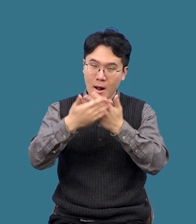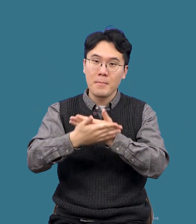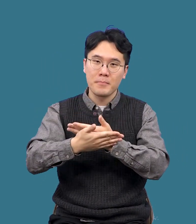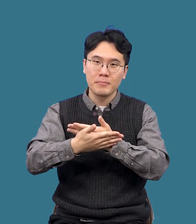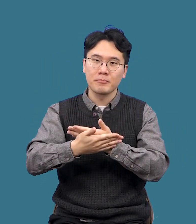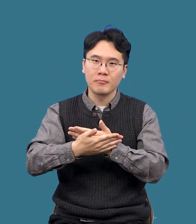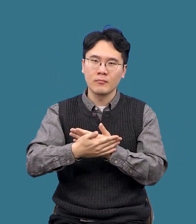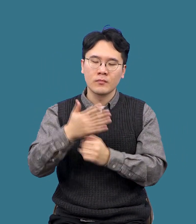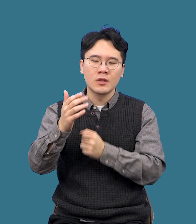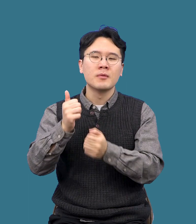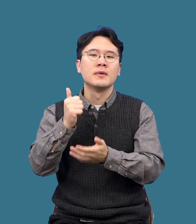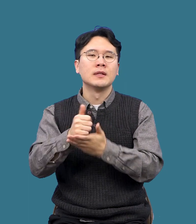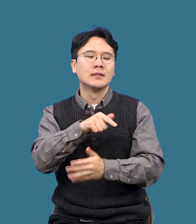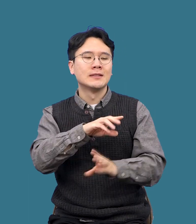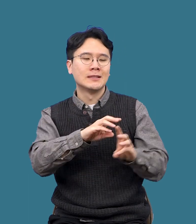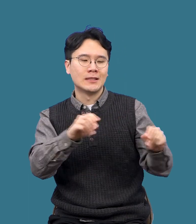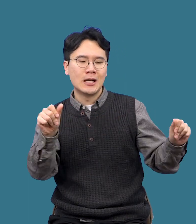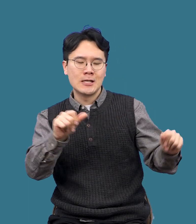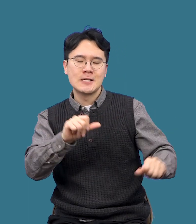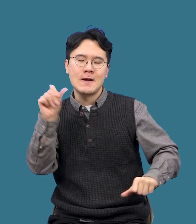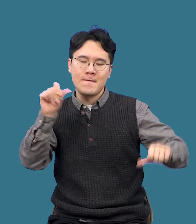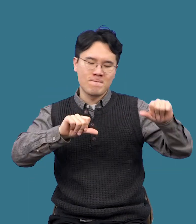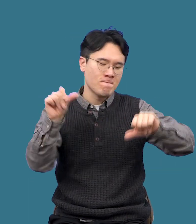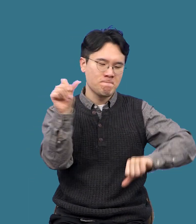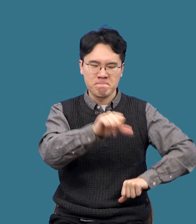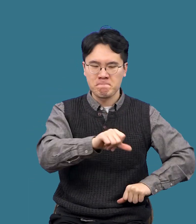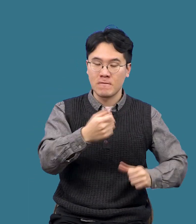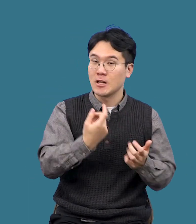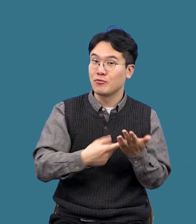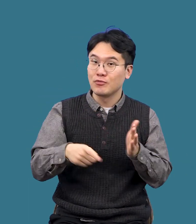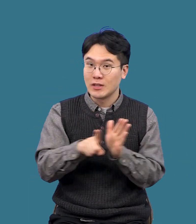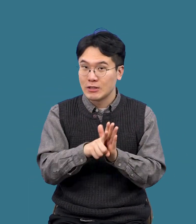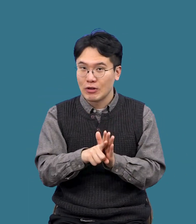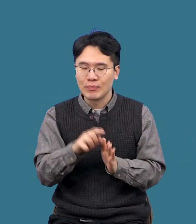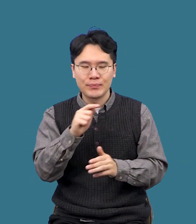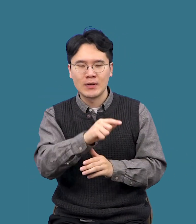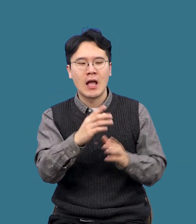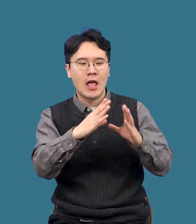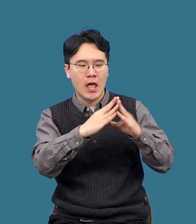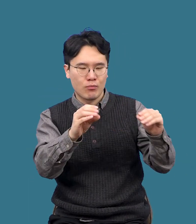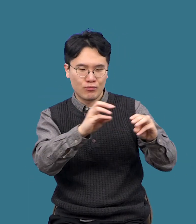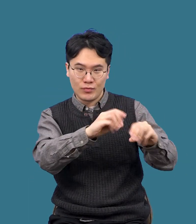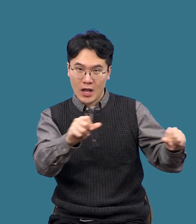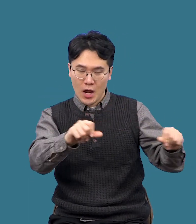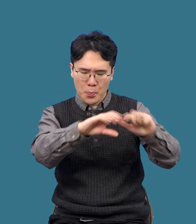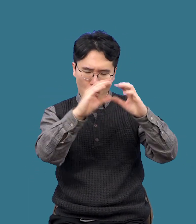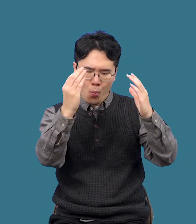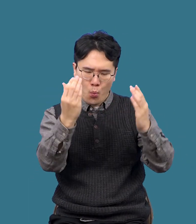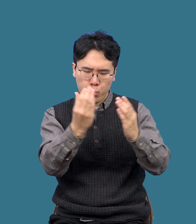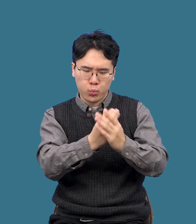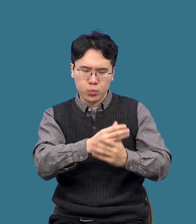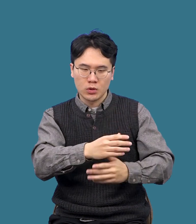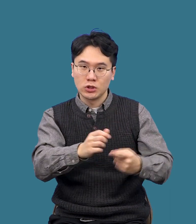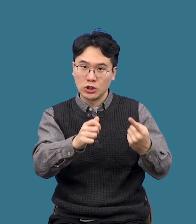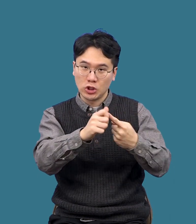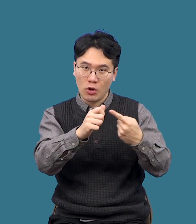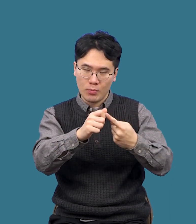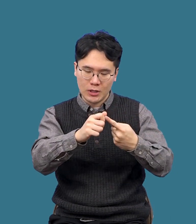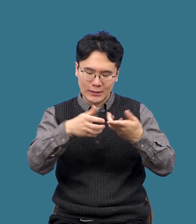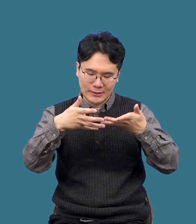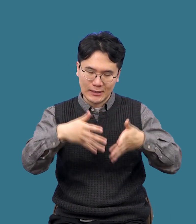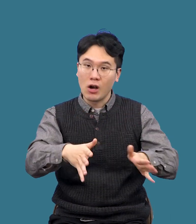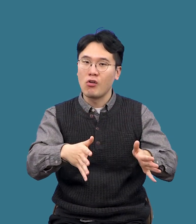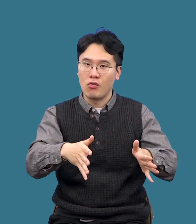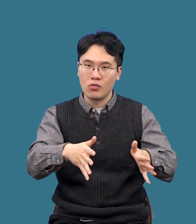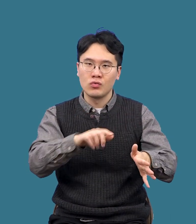하나님은 그 땅을 심판하기 위해서 그 애굽 땅의 모든 처음 난 것들, 처음 난 장자들을 하나님이